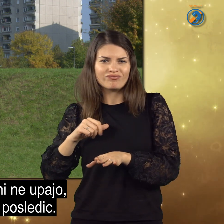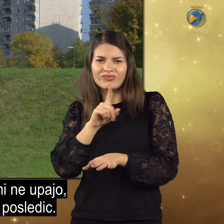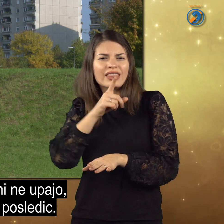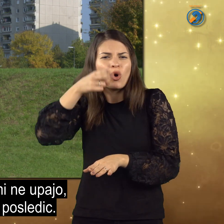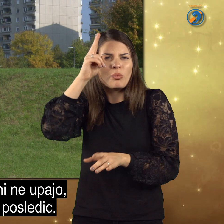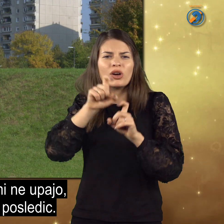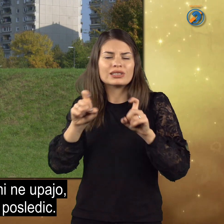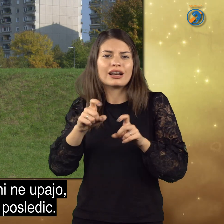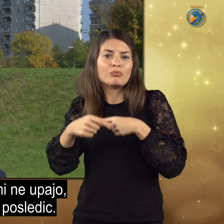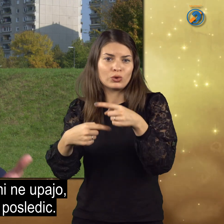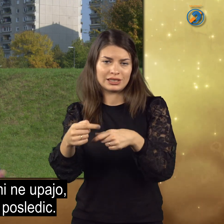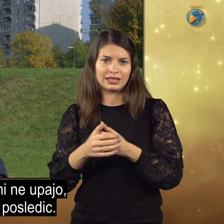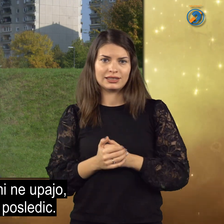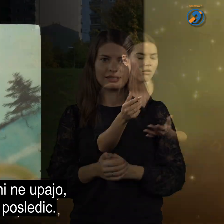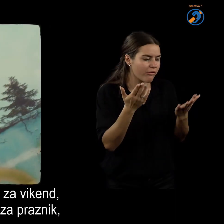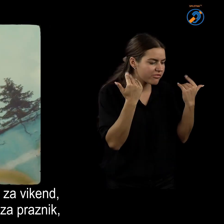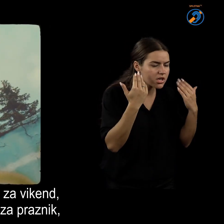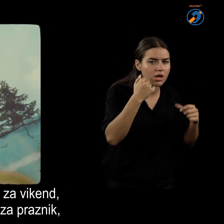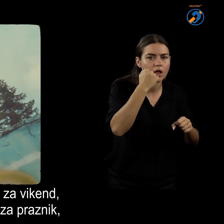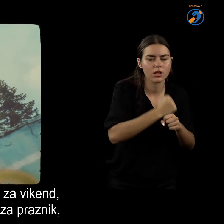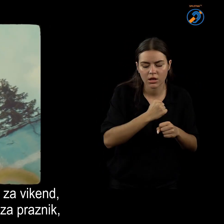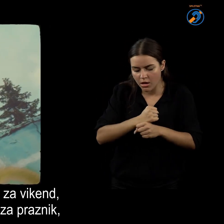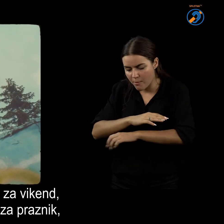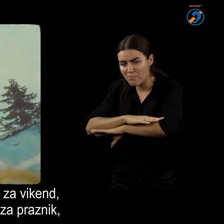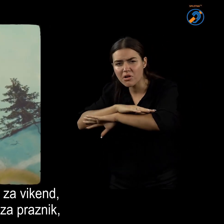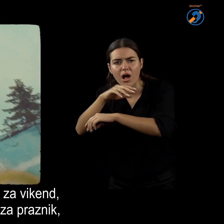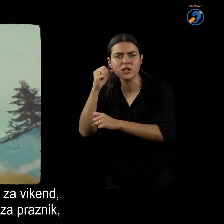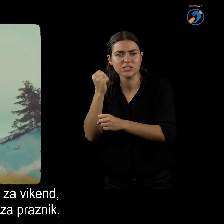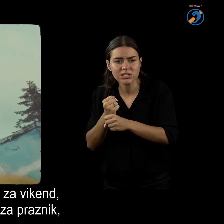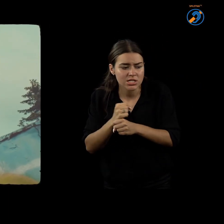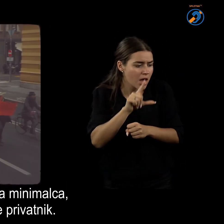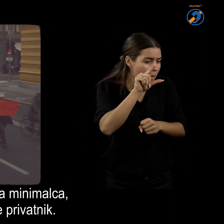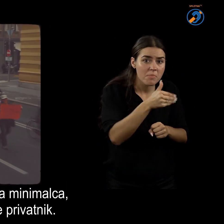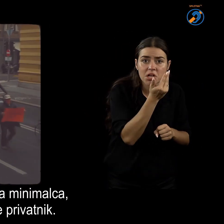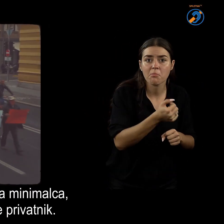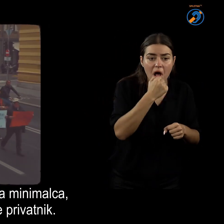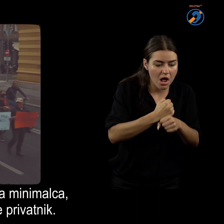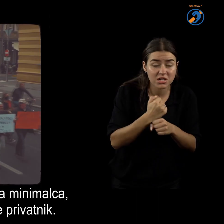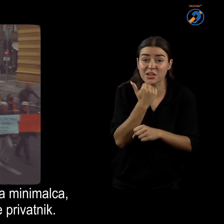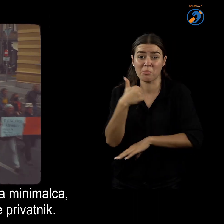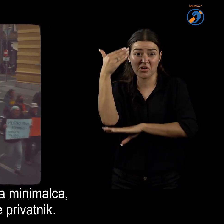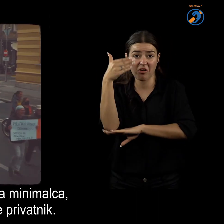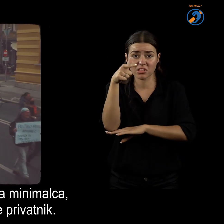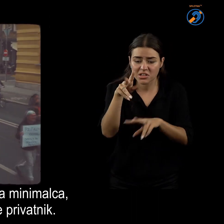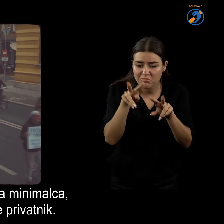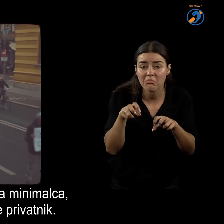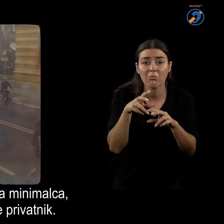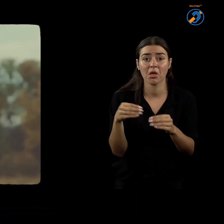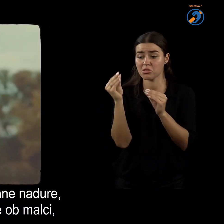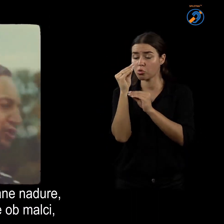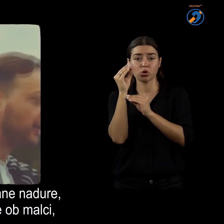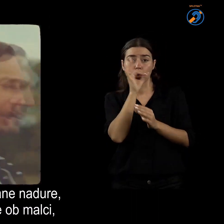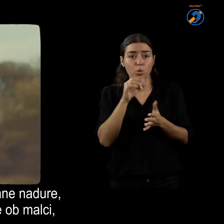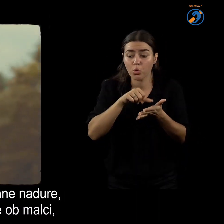si sami ne upajo zaradi posledic. Dela se za vikend, dela se za praznik, dela se za minimalce, ubirate